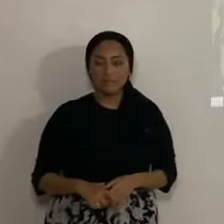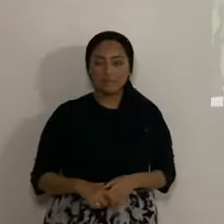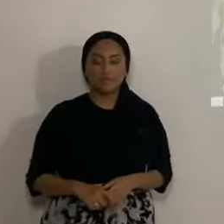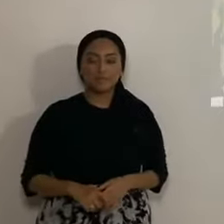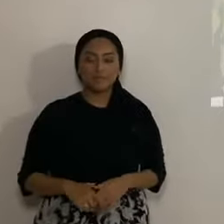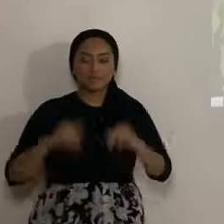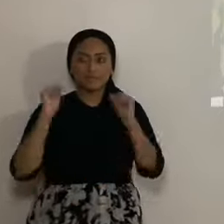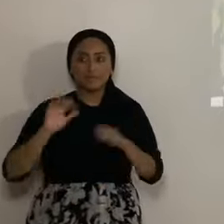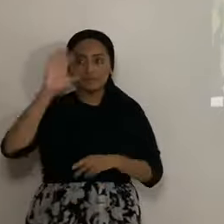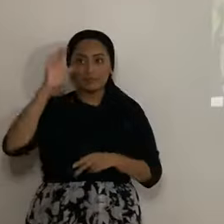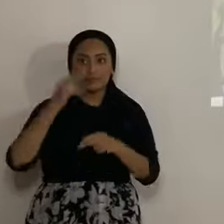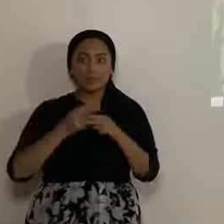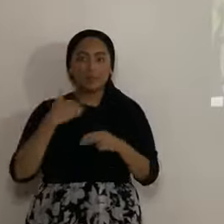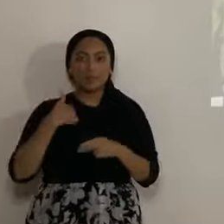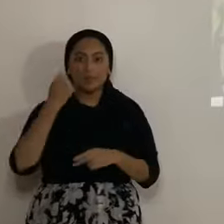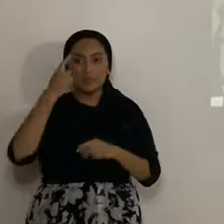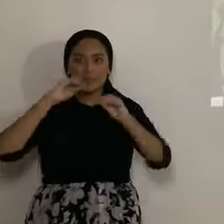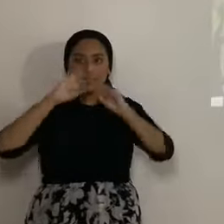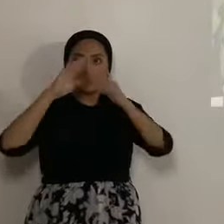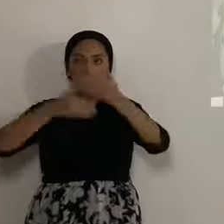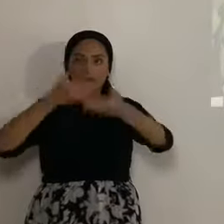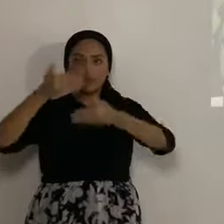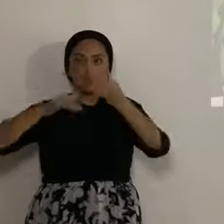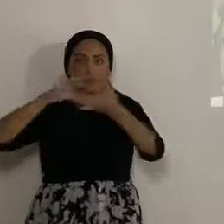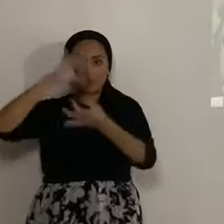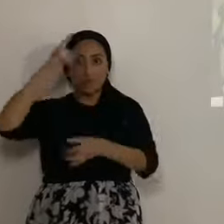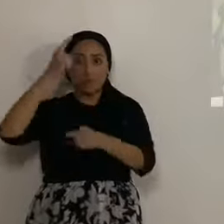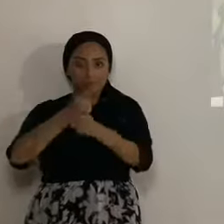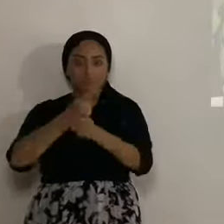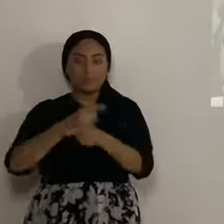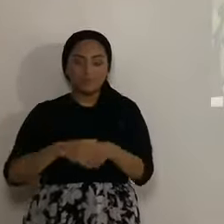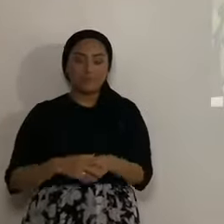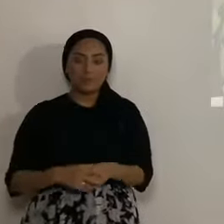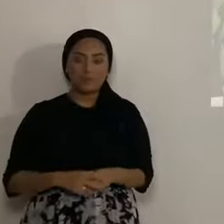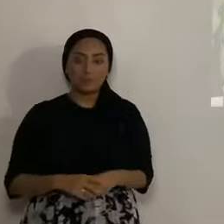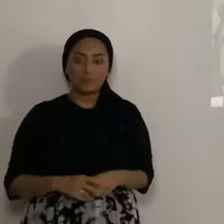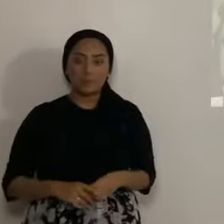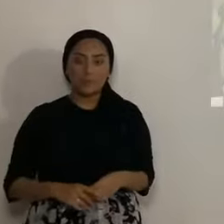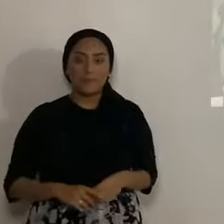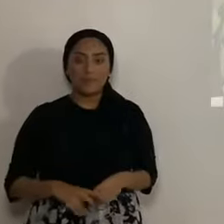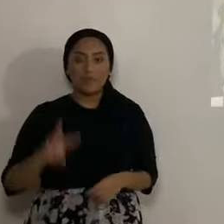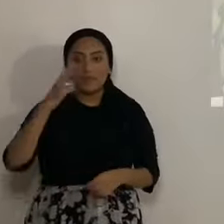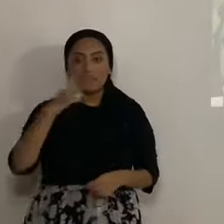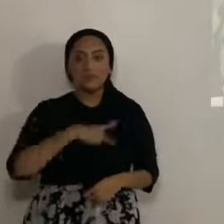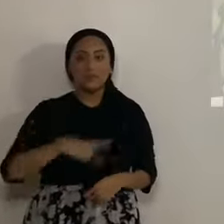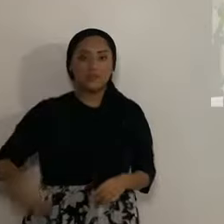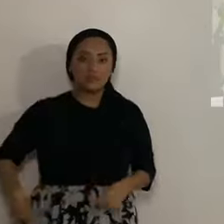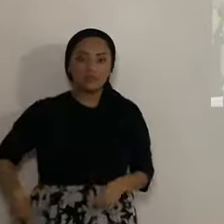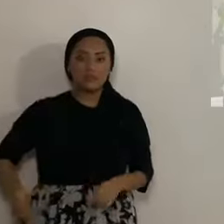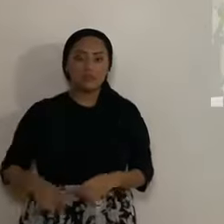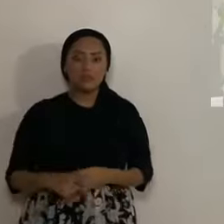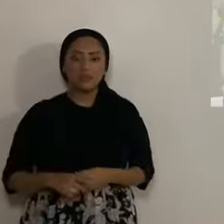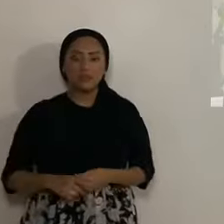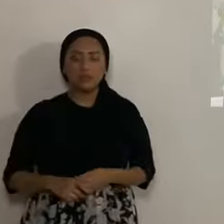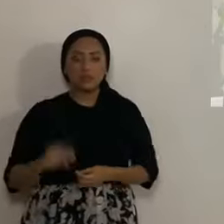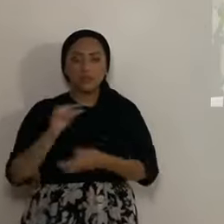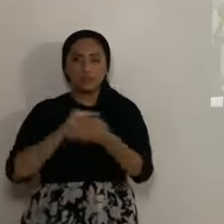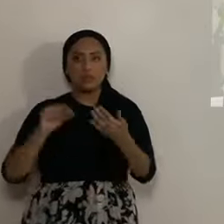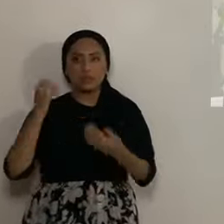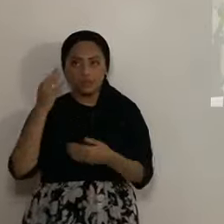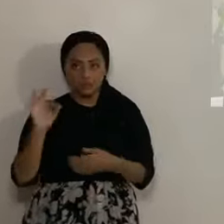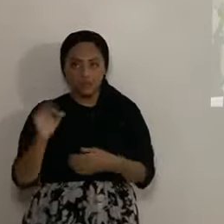bendito sea tu nombre, vamos entendiendo más cosas espirituales, ¿verdad? En Segunda de Reyes 19,